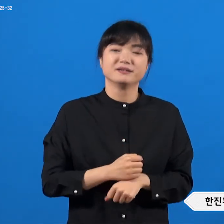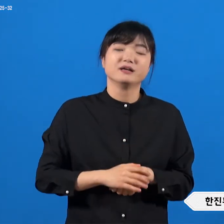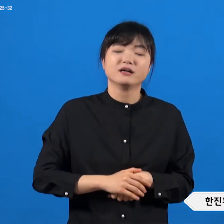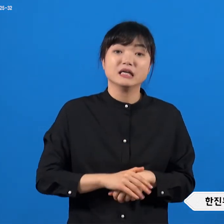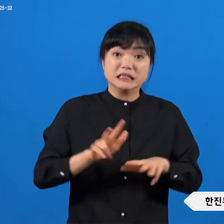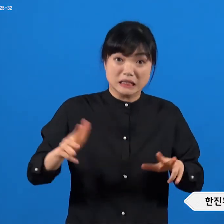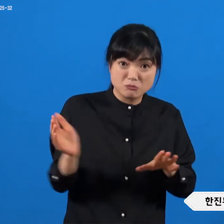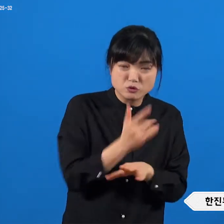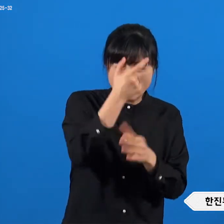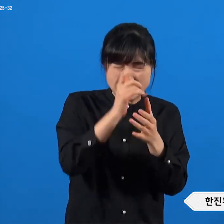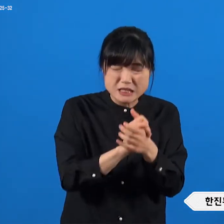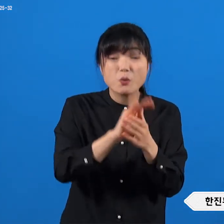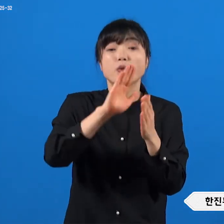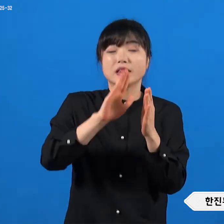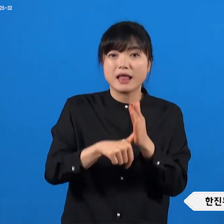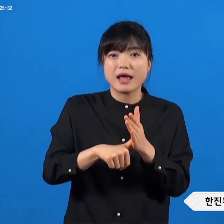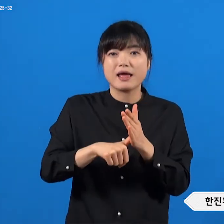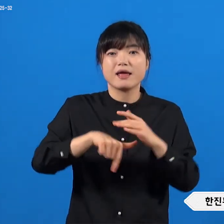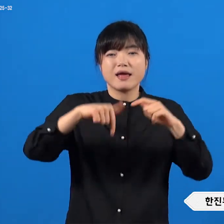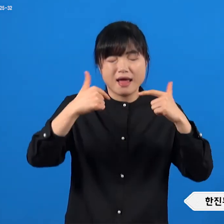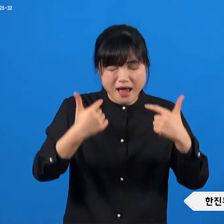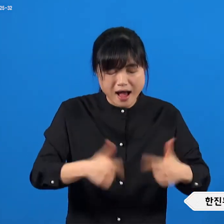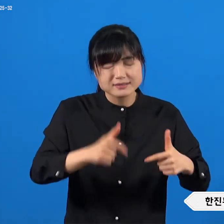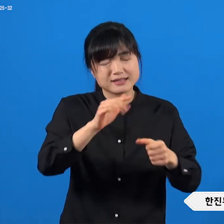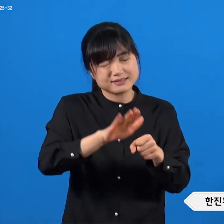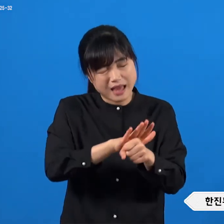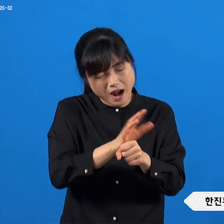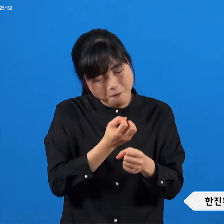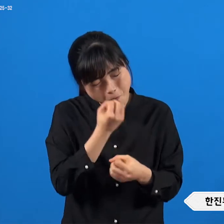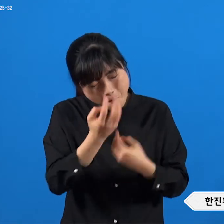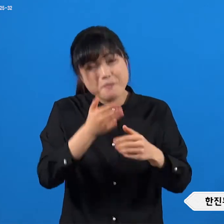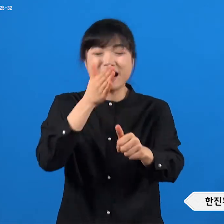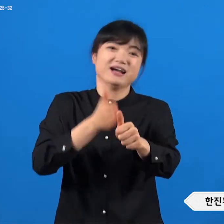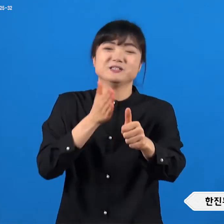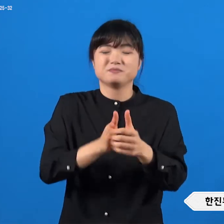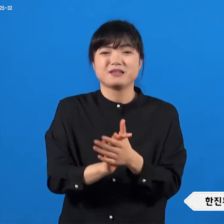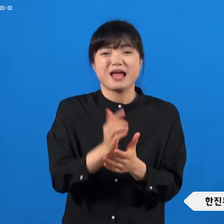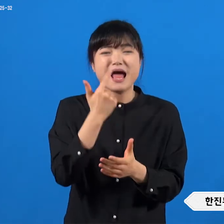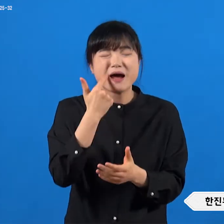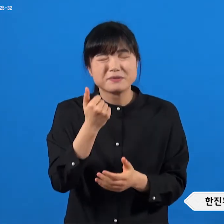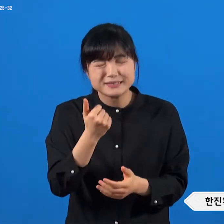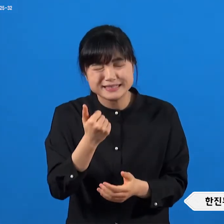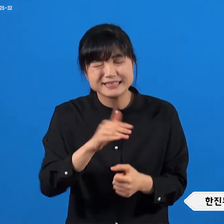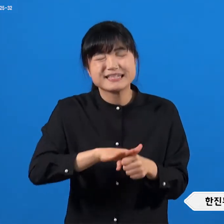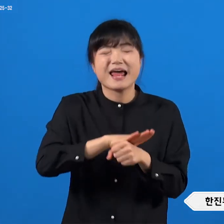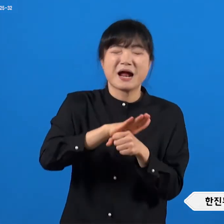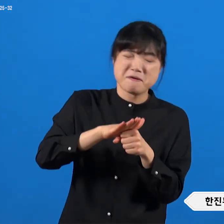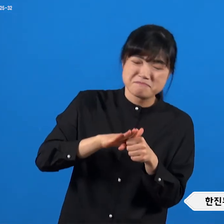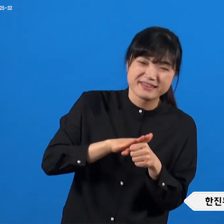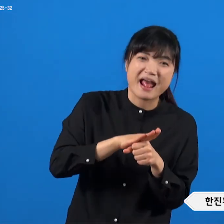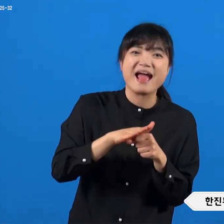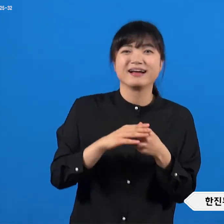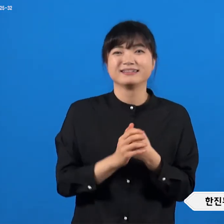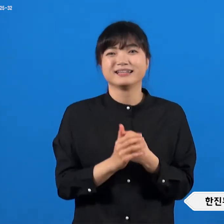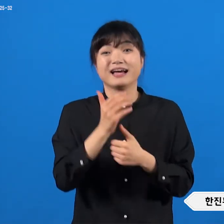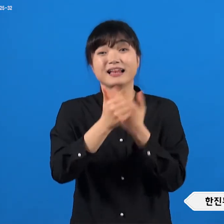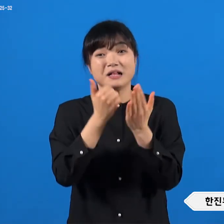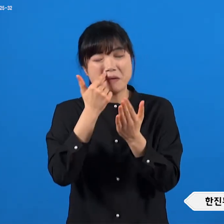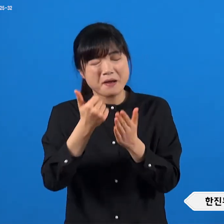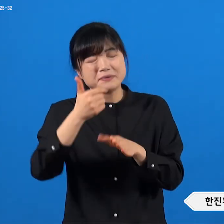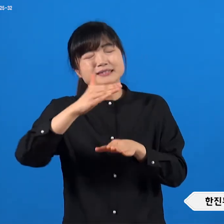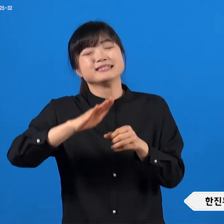여러분, 이제부터는 기도할 때에도 꼭 사랑의 고백을 하십시오. 아버지 사랑합니다.